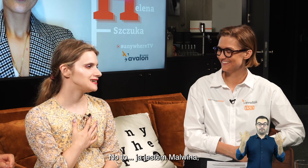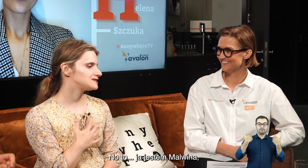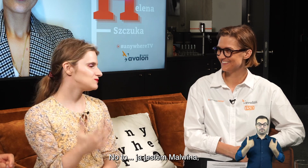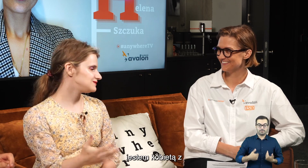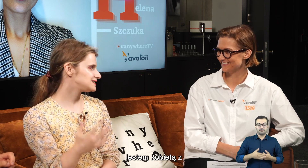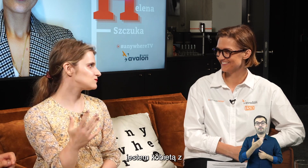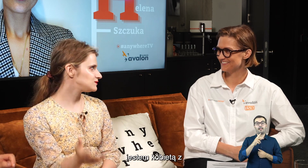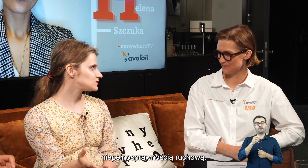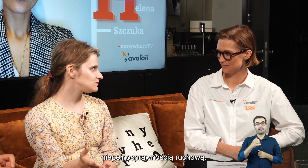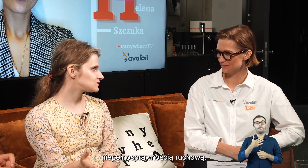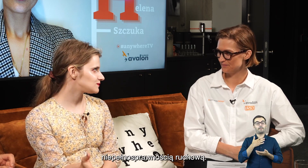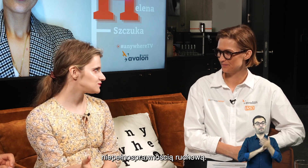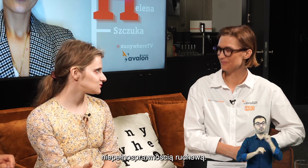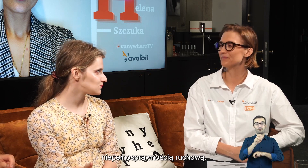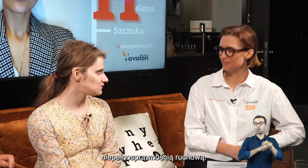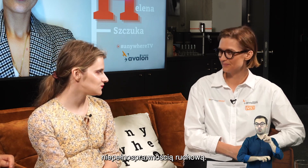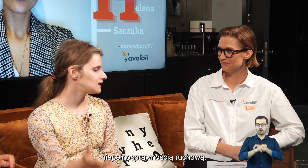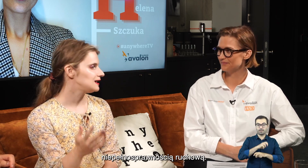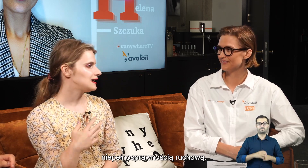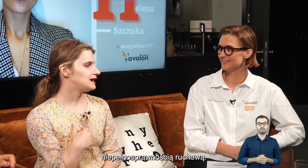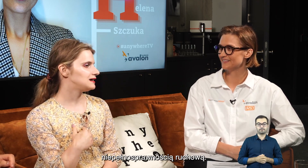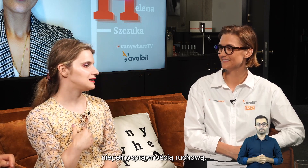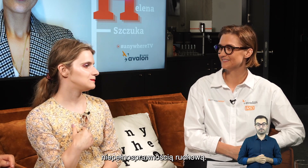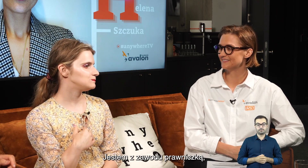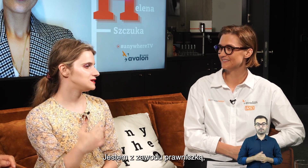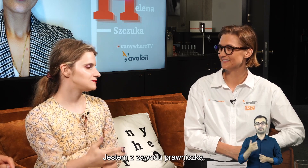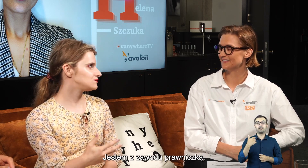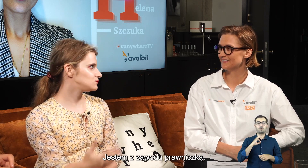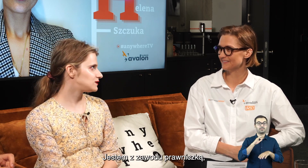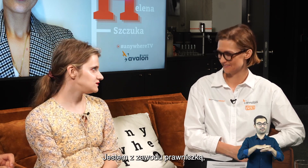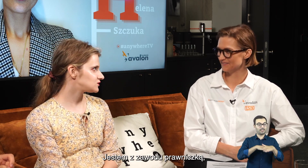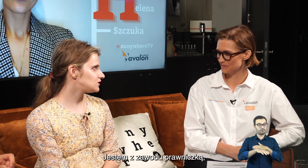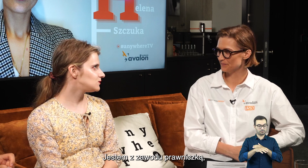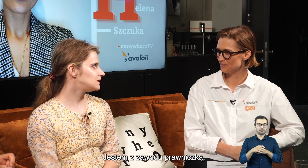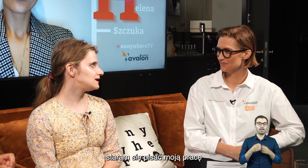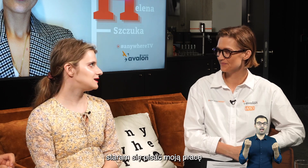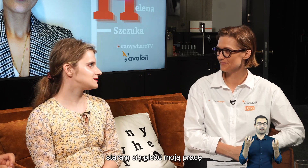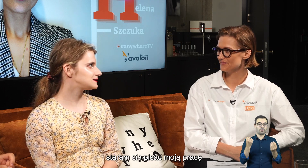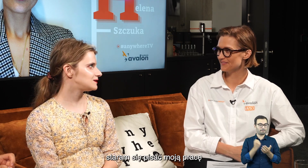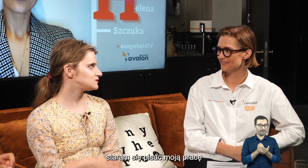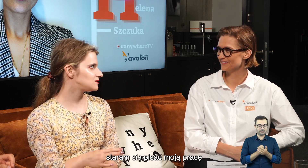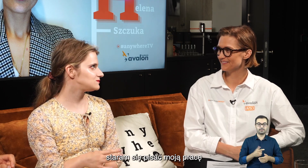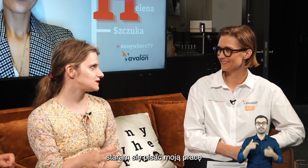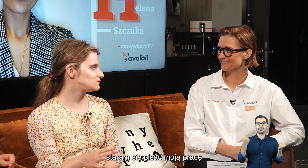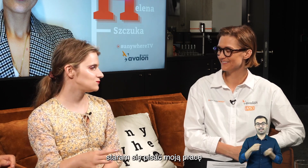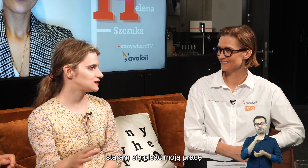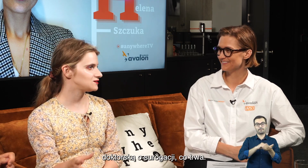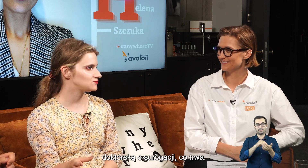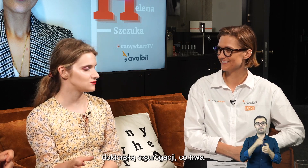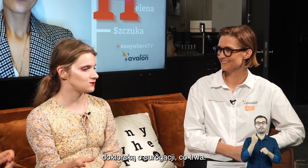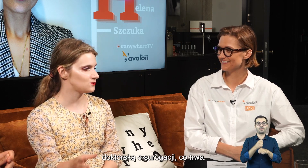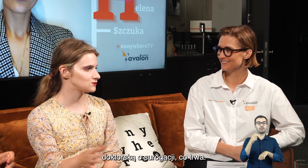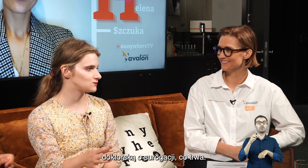No ja jestem Malwina, jestem kobietą z niepełnosprawnością ruchową. Jestem z zawodu prawniczką, staram się pisać moją